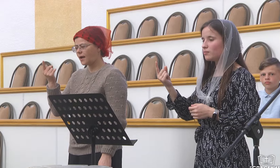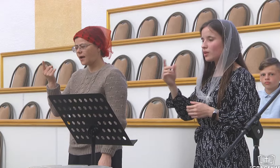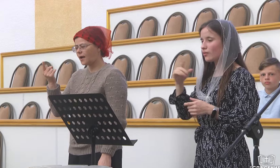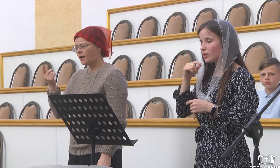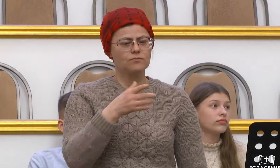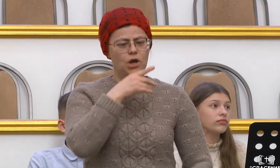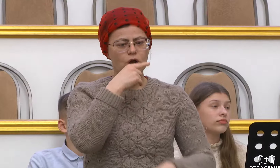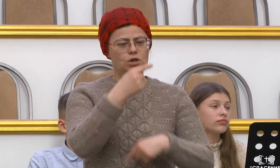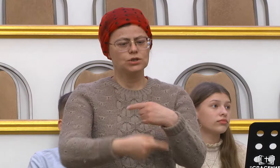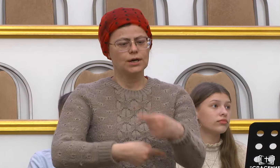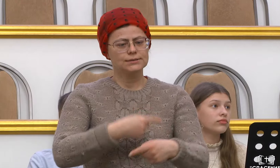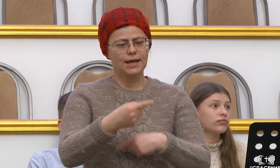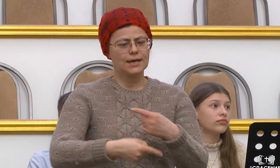вечное спасение.